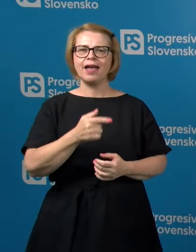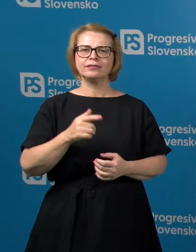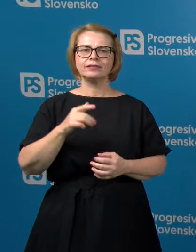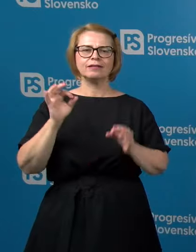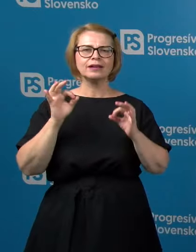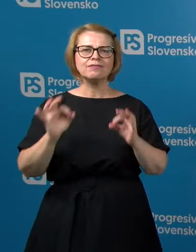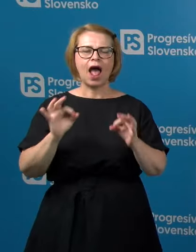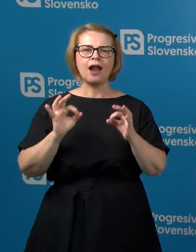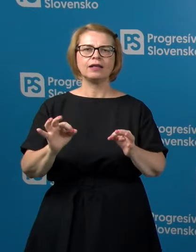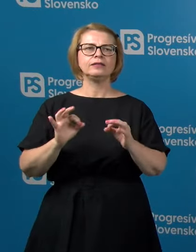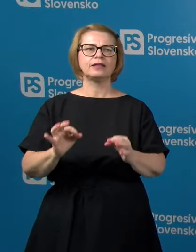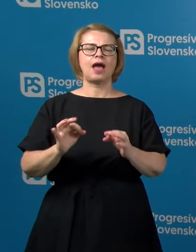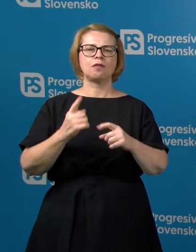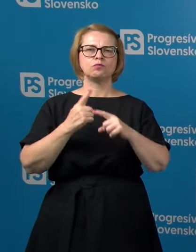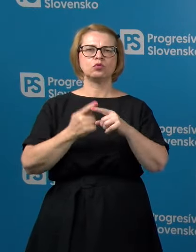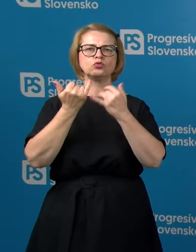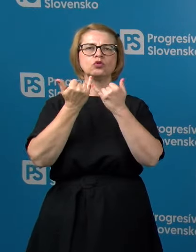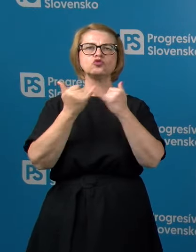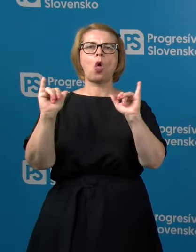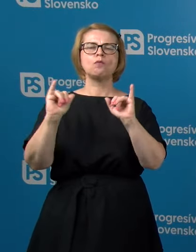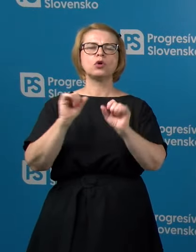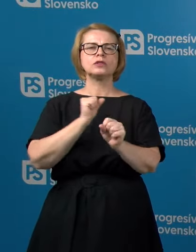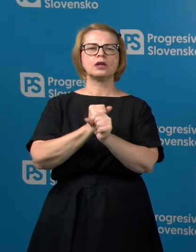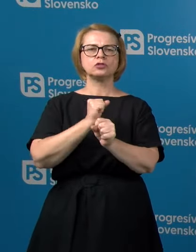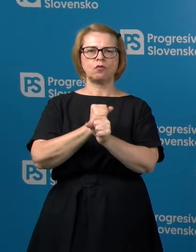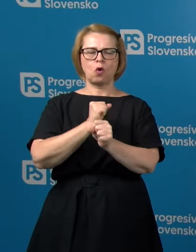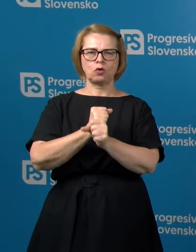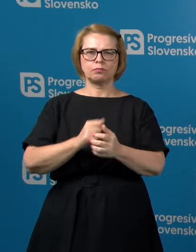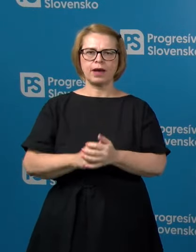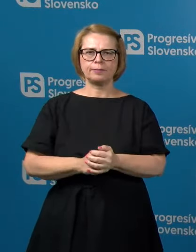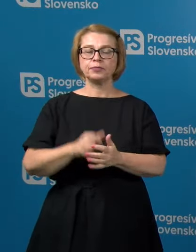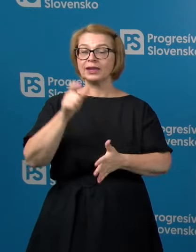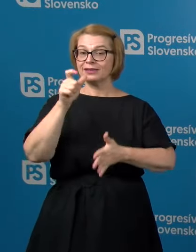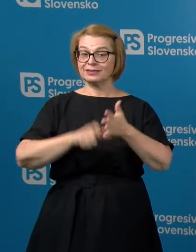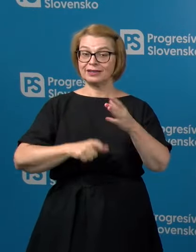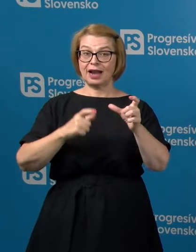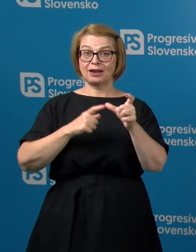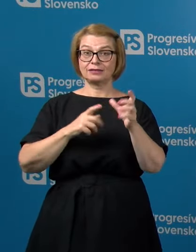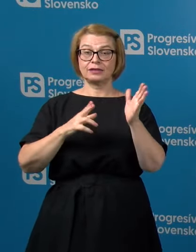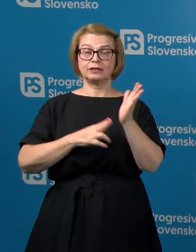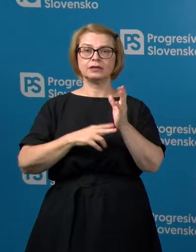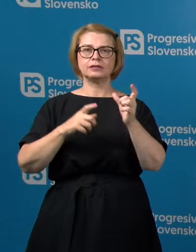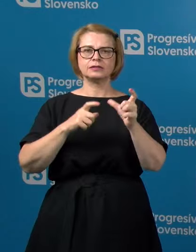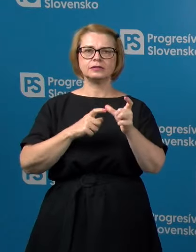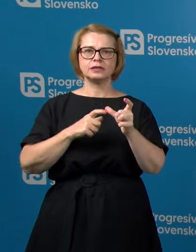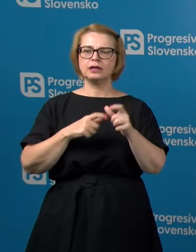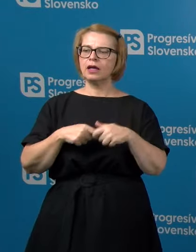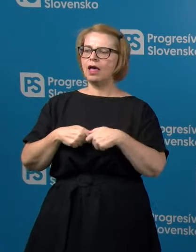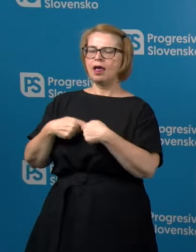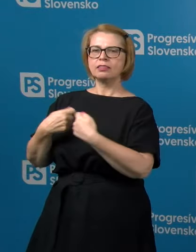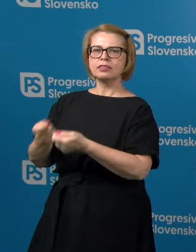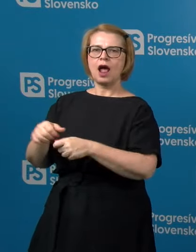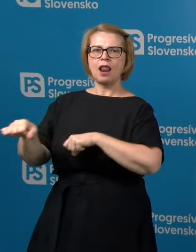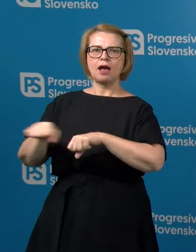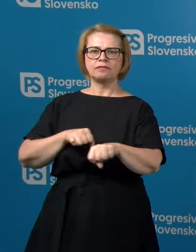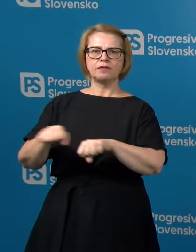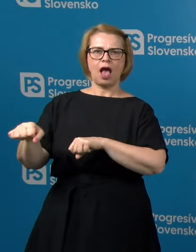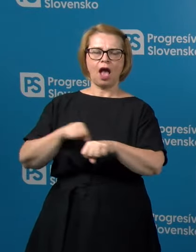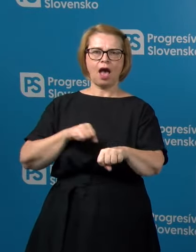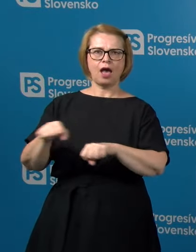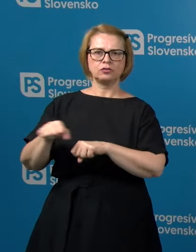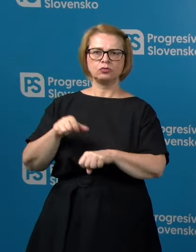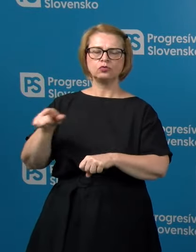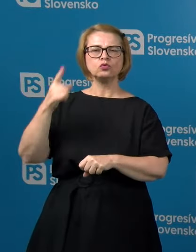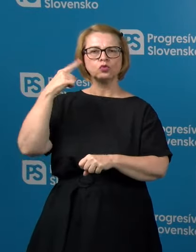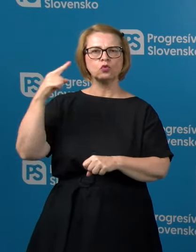a slobodnej tvorbe. Strana SNS nechala vládnuť kultúre nikým nevoleného štátneho